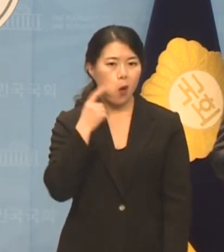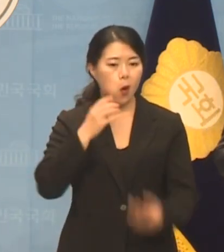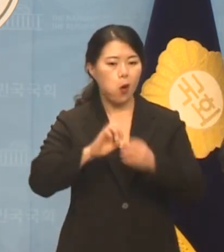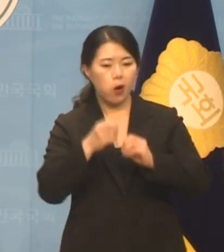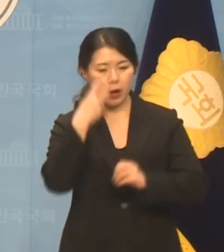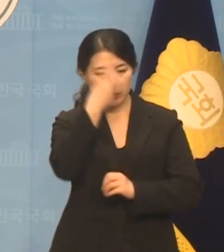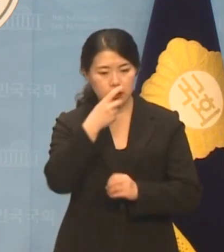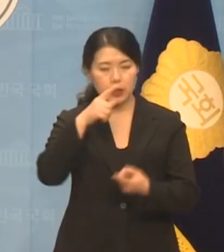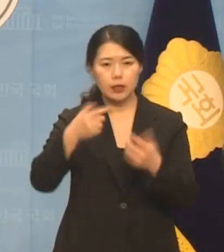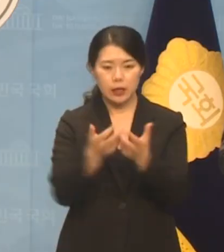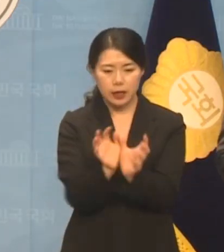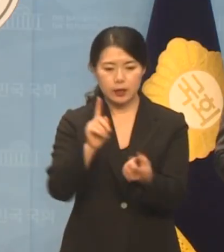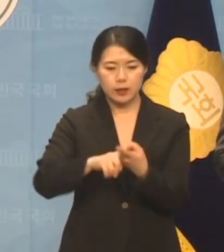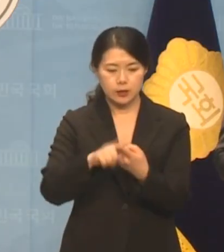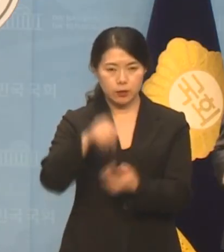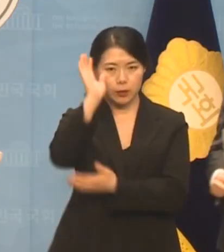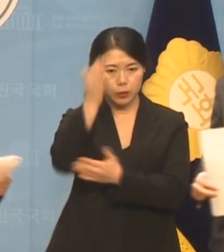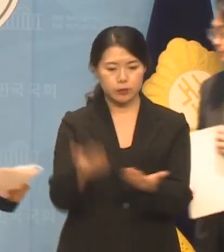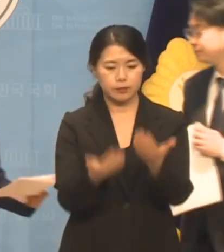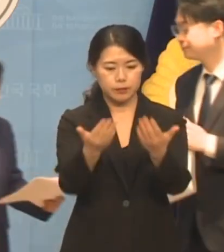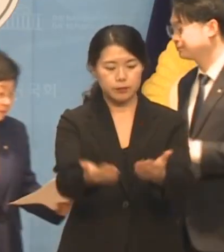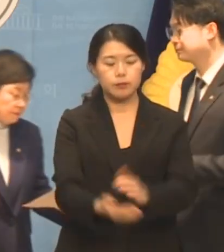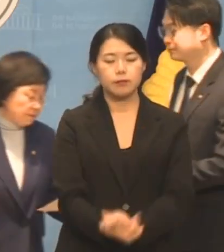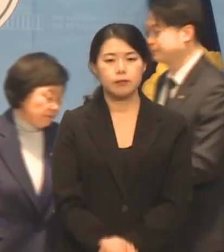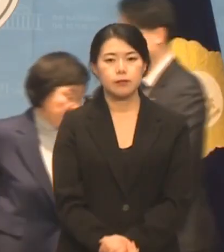대해서 김동완 의원님이 발표하시겠습니다.